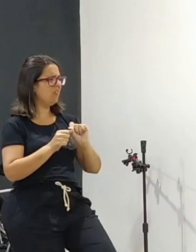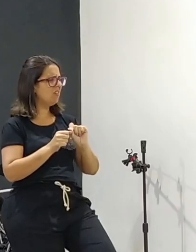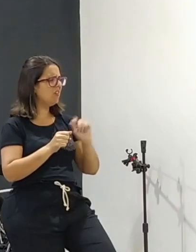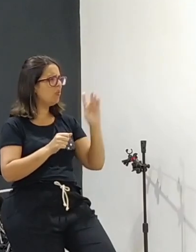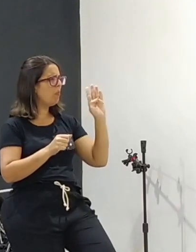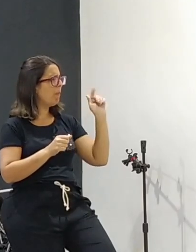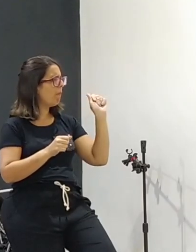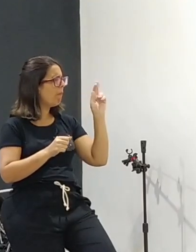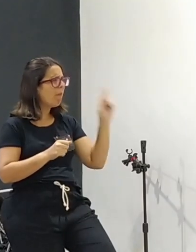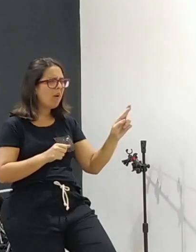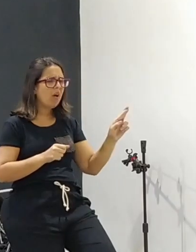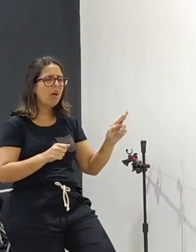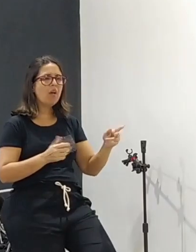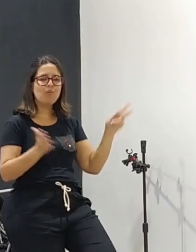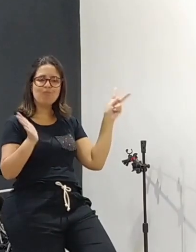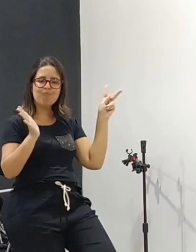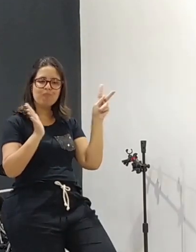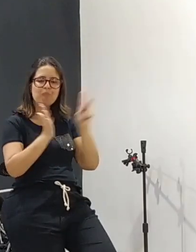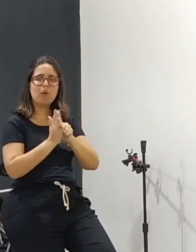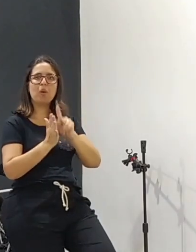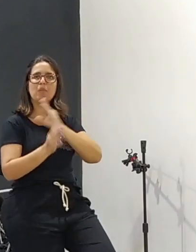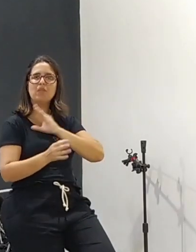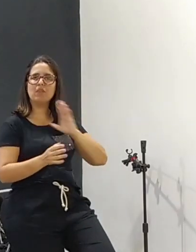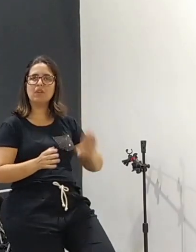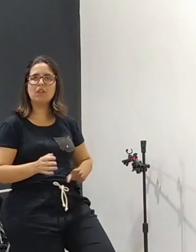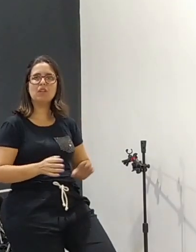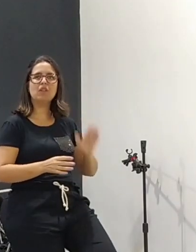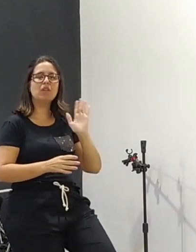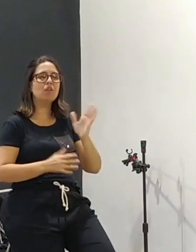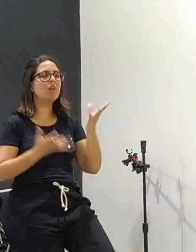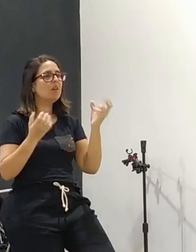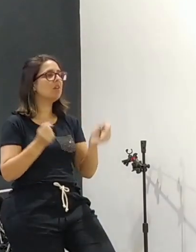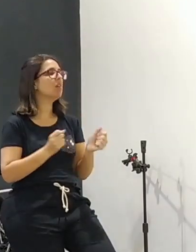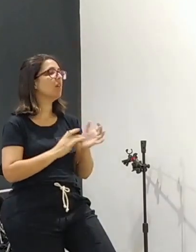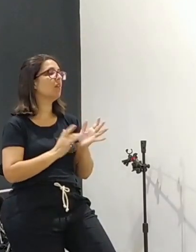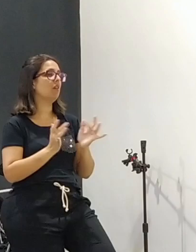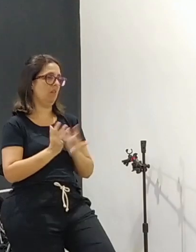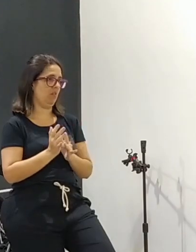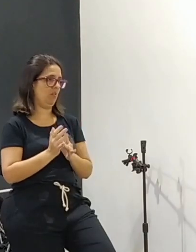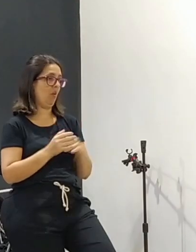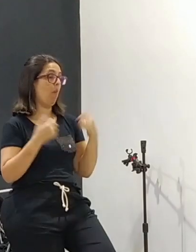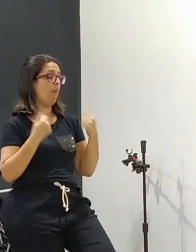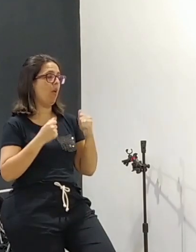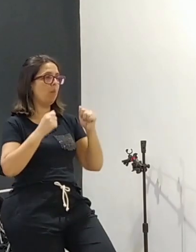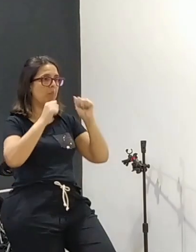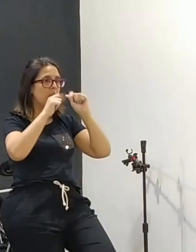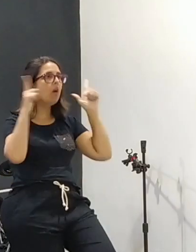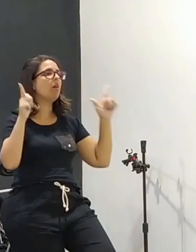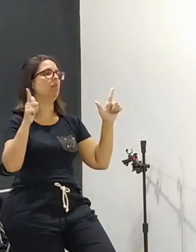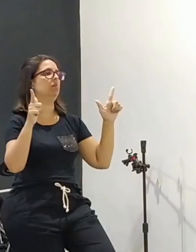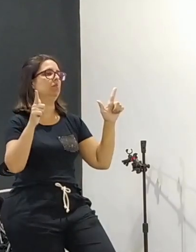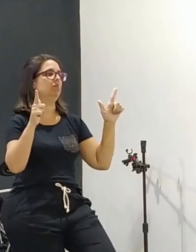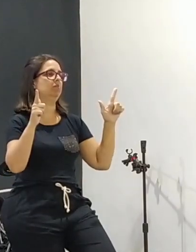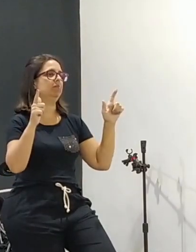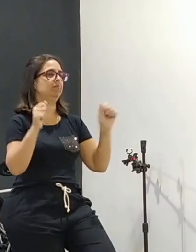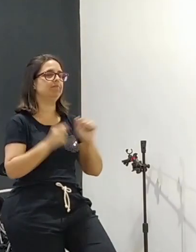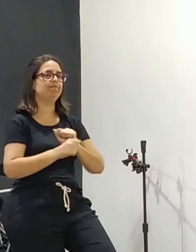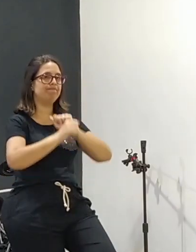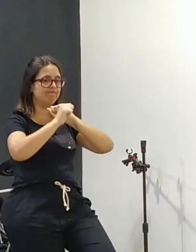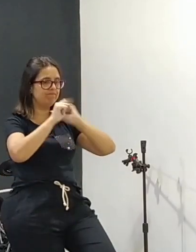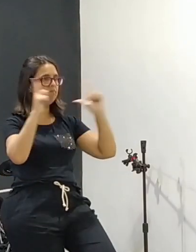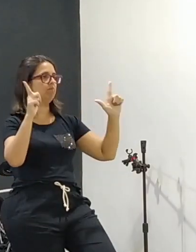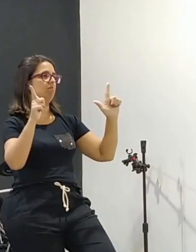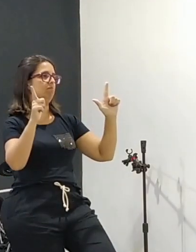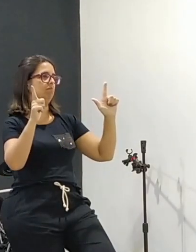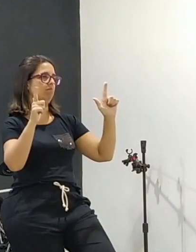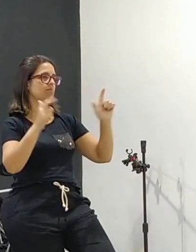eu pertenço a Cristo, eu já me entreguei para Ele, né? Mas é preciso a gente acordar, é preciso que haja um